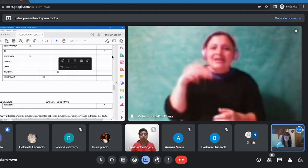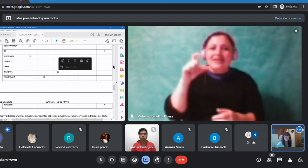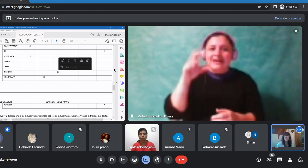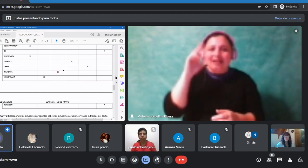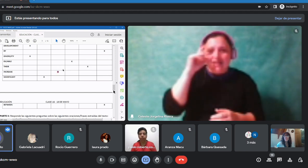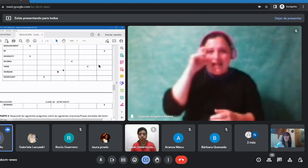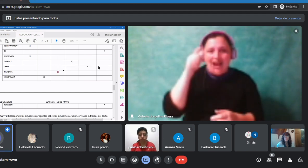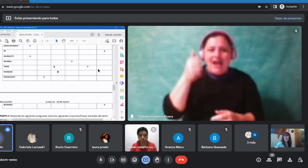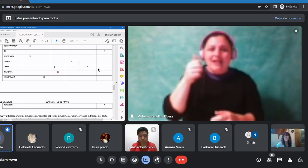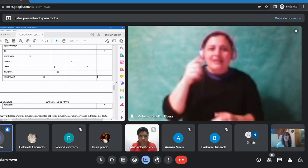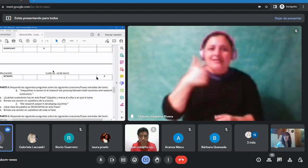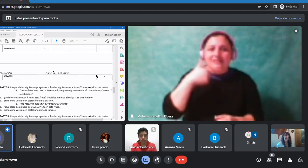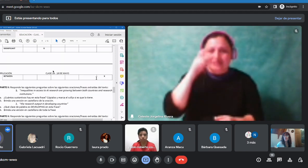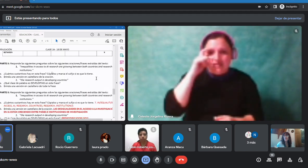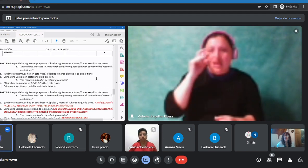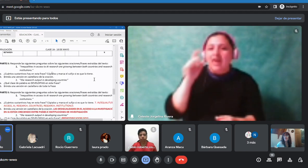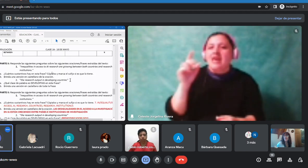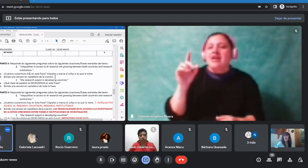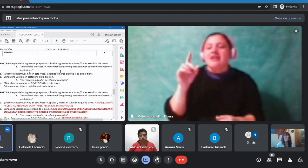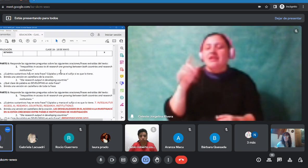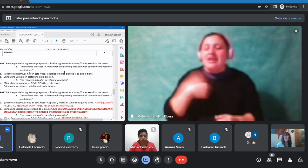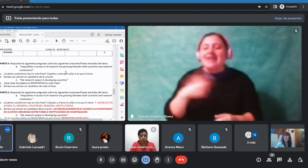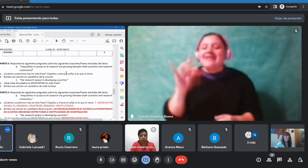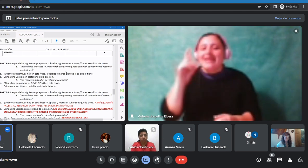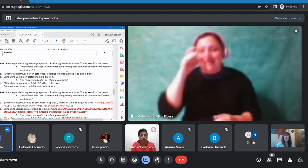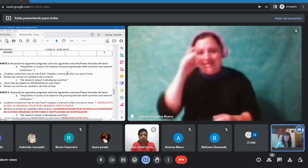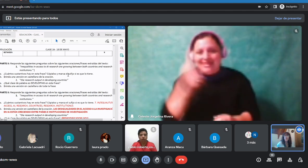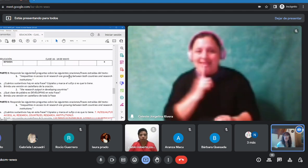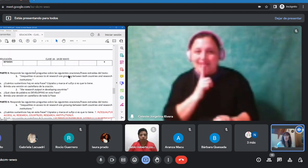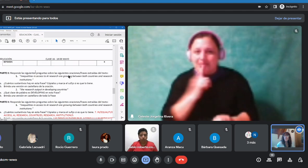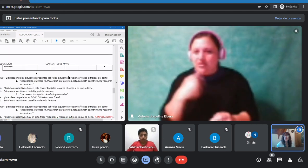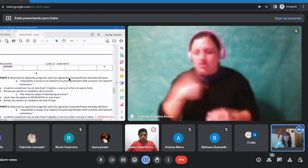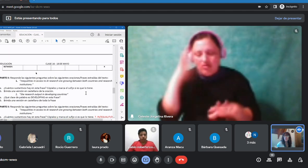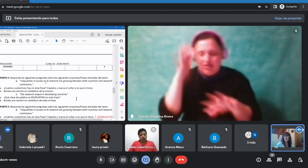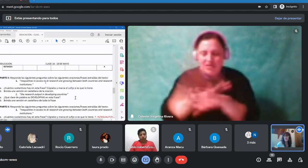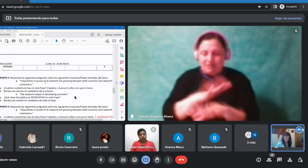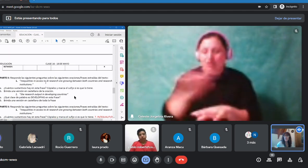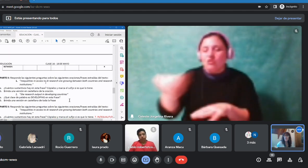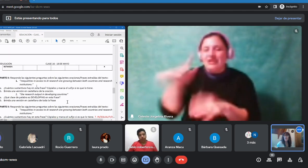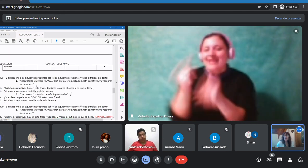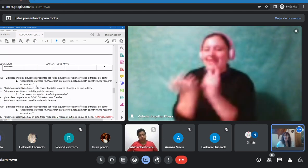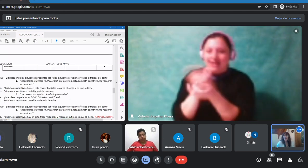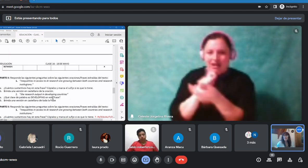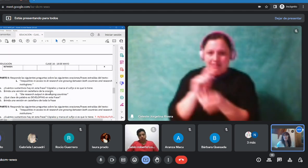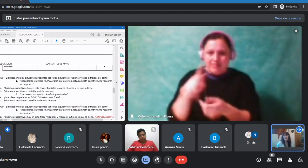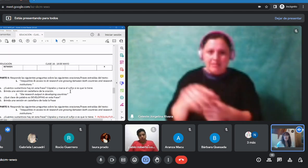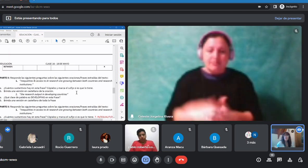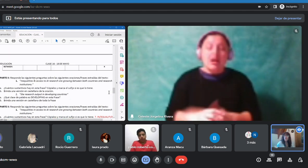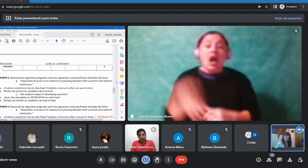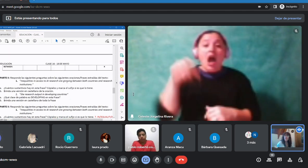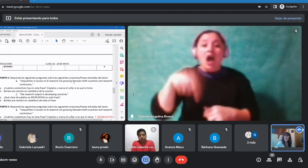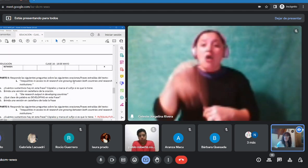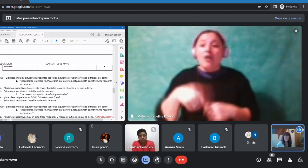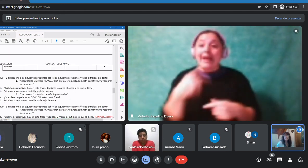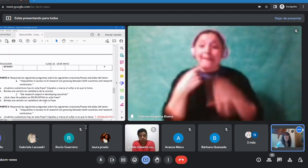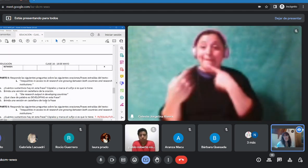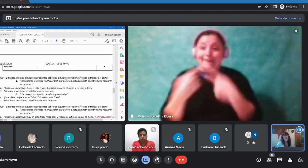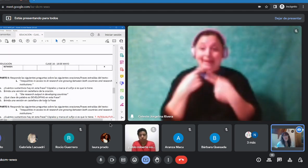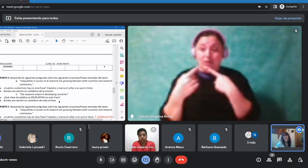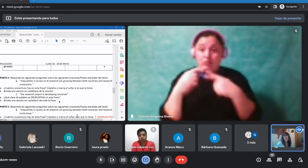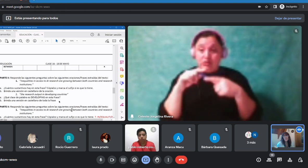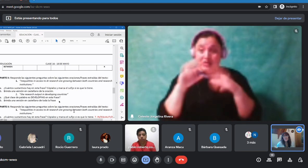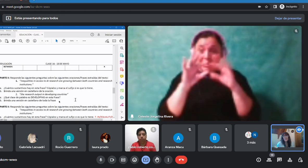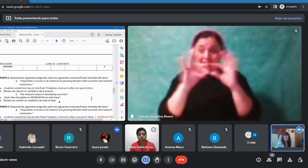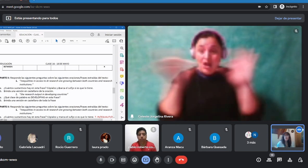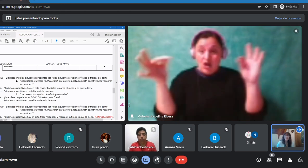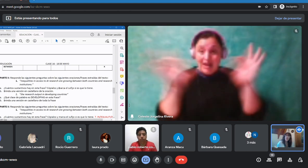Está bien. No, es que estoy un poco burra. Bien, pasamos a las preguntas. Teníamos dos frases, así van a tener